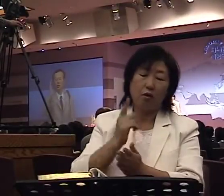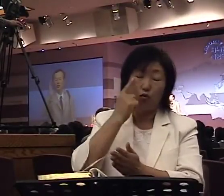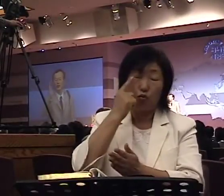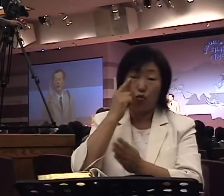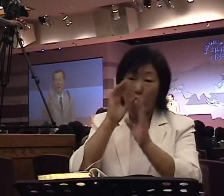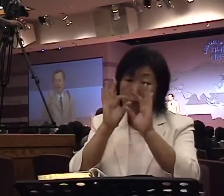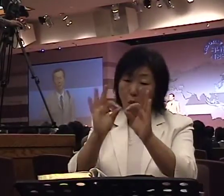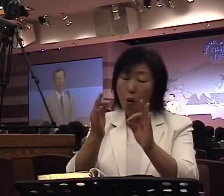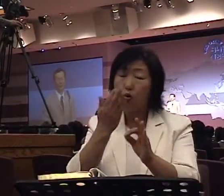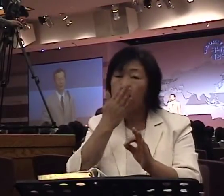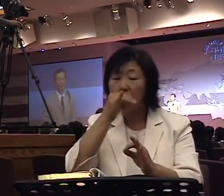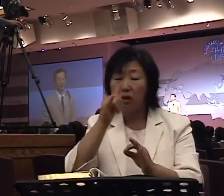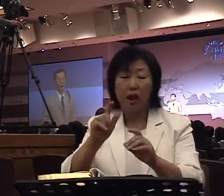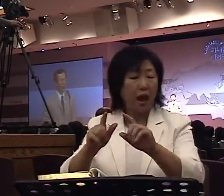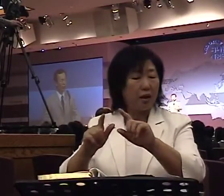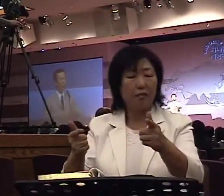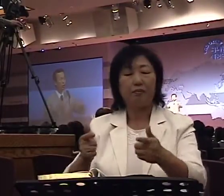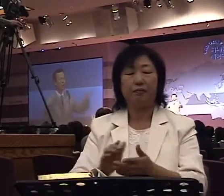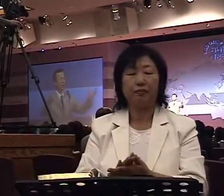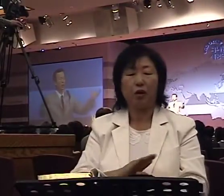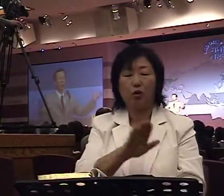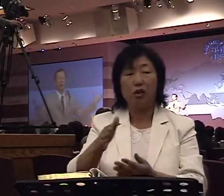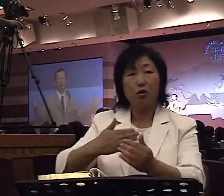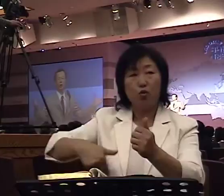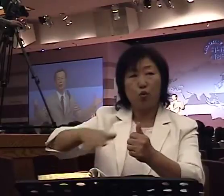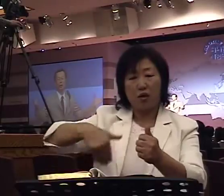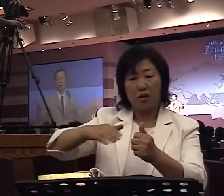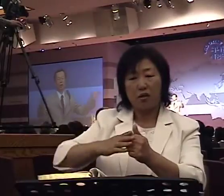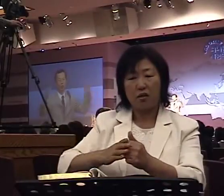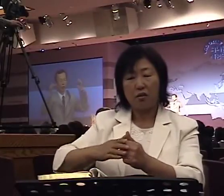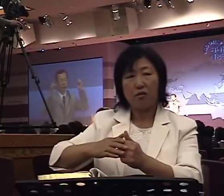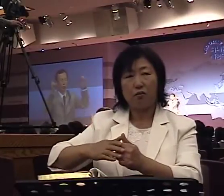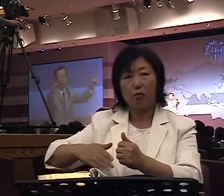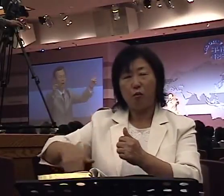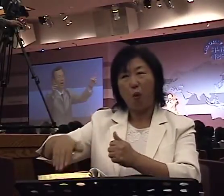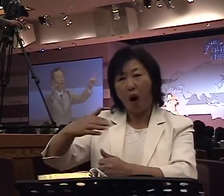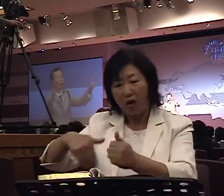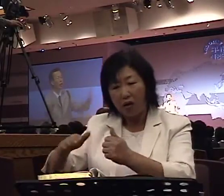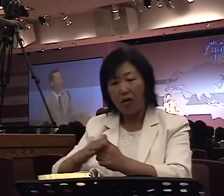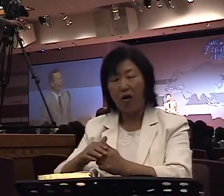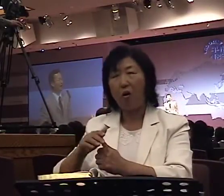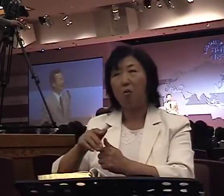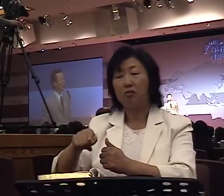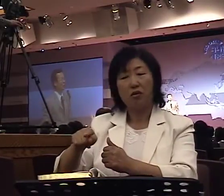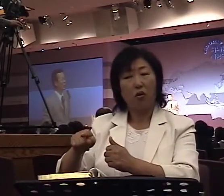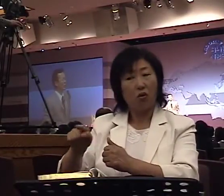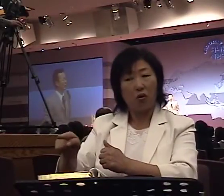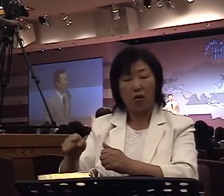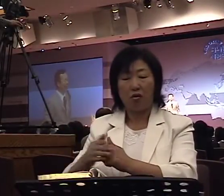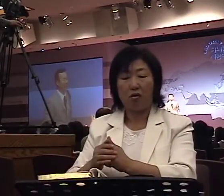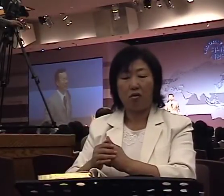볼 수 있는 게 아닙니다. 우리 주위에서 환경에서 우리가 저것이다 하고 가리킬 수 있는 것이